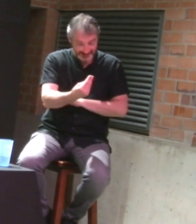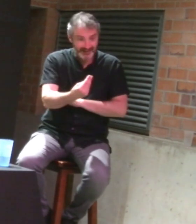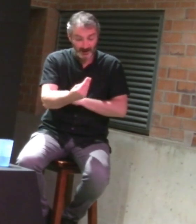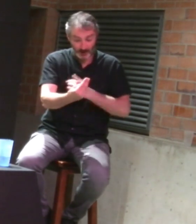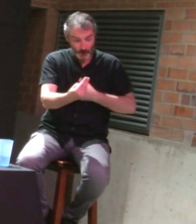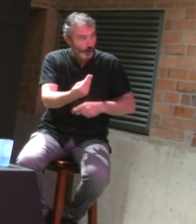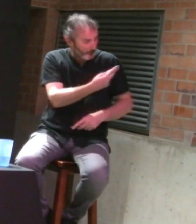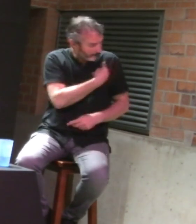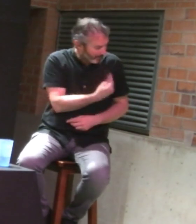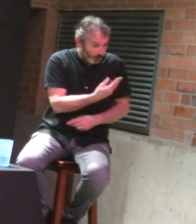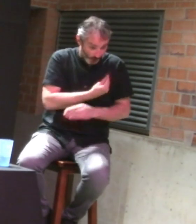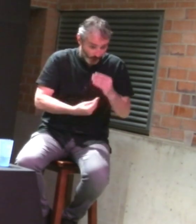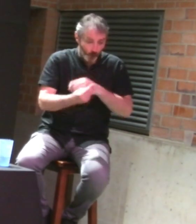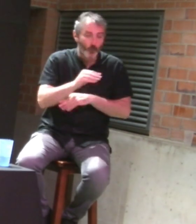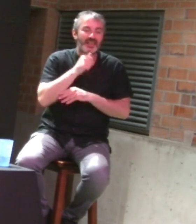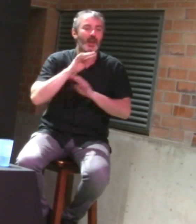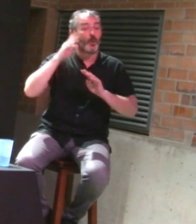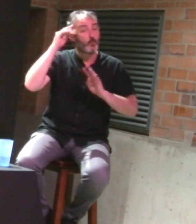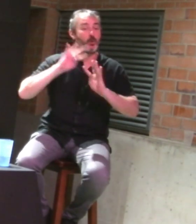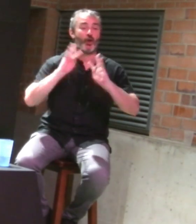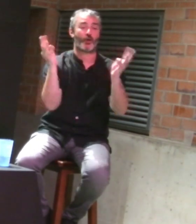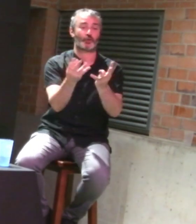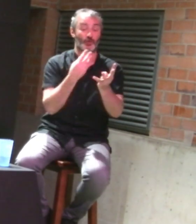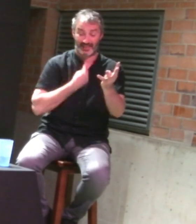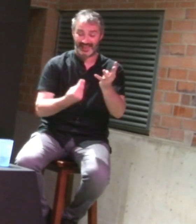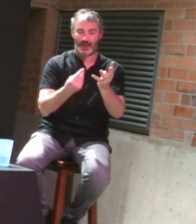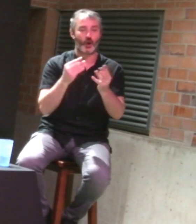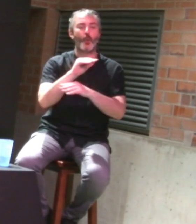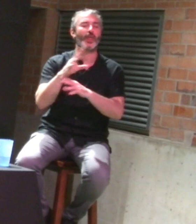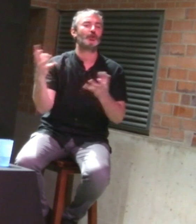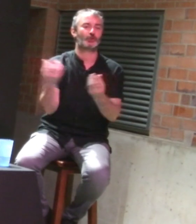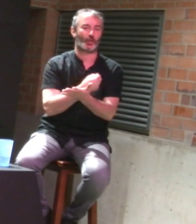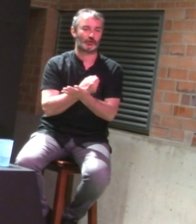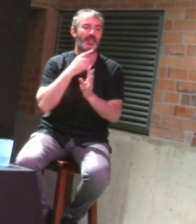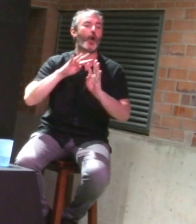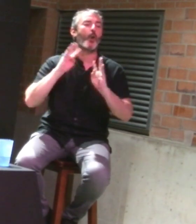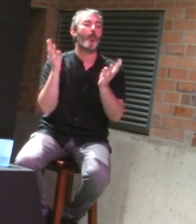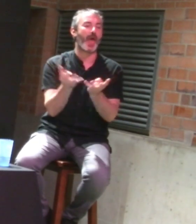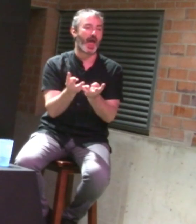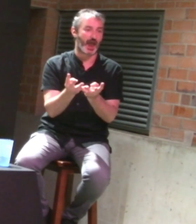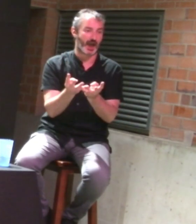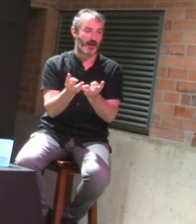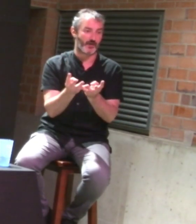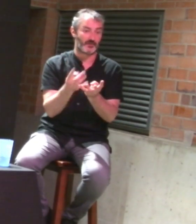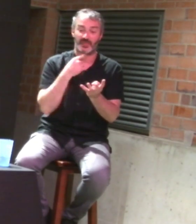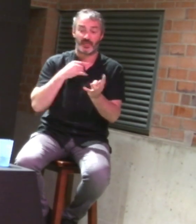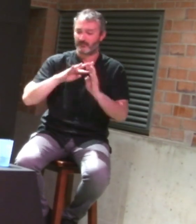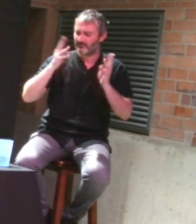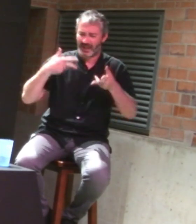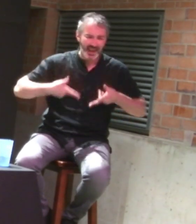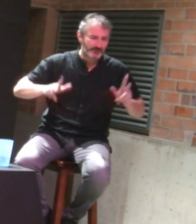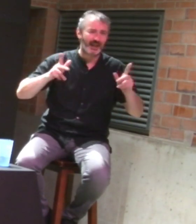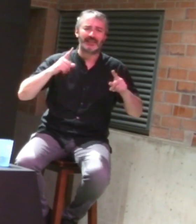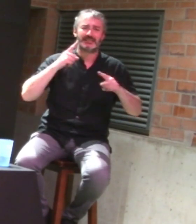cuines col·lectives, que es preveuen alguns experiments comunals fourieristes on hi ha una llibertat